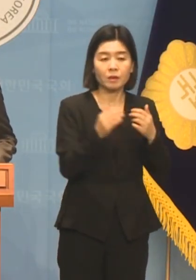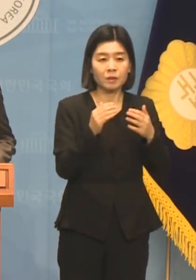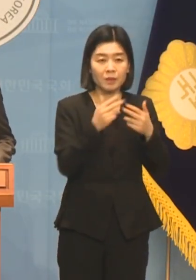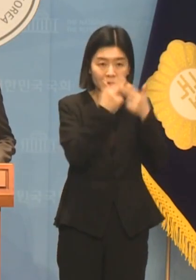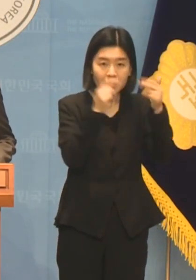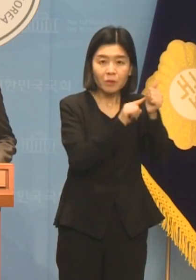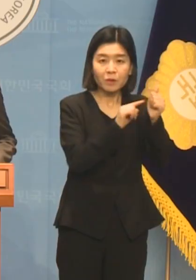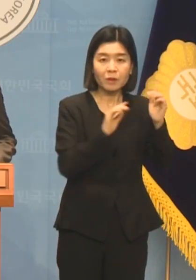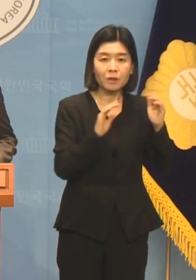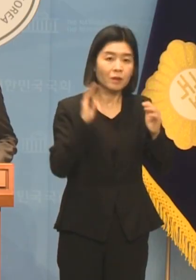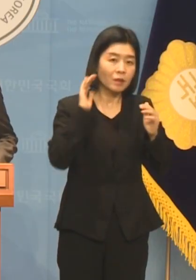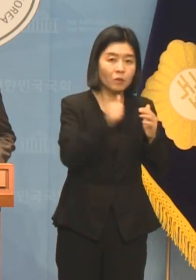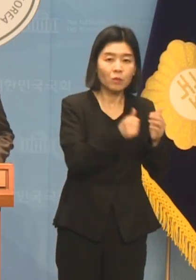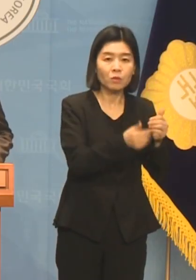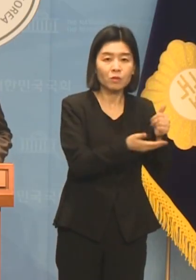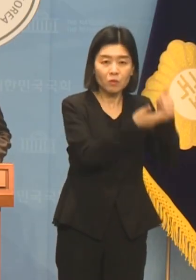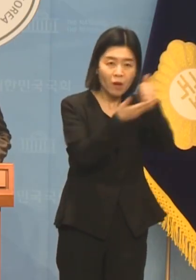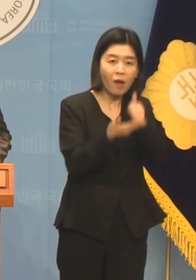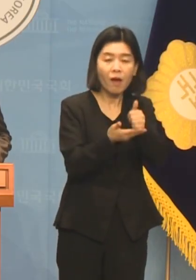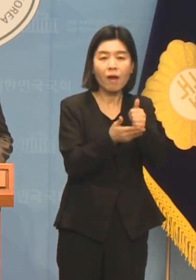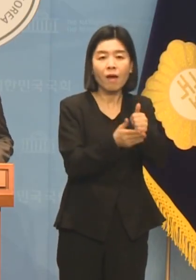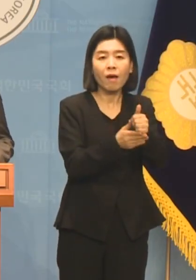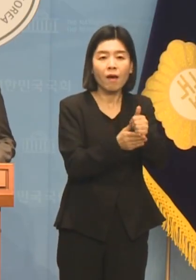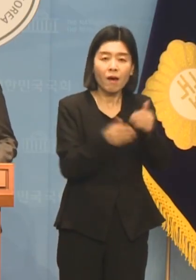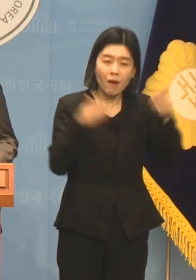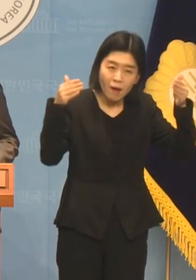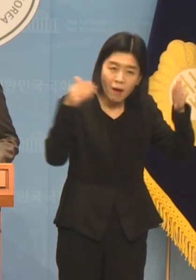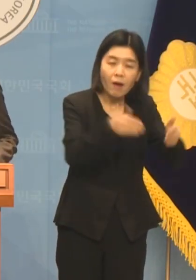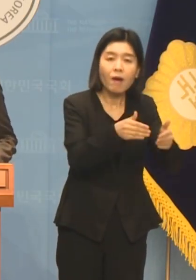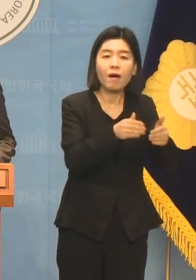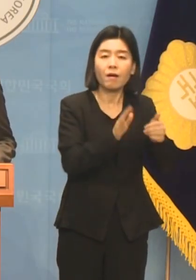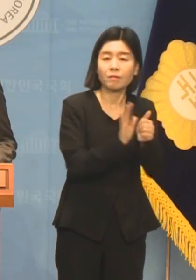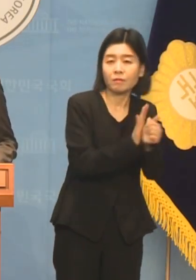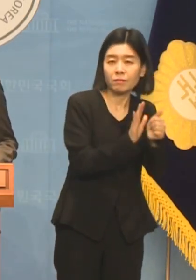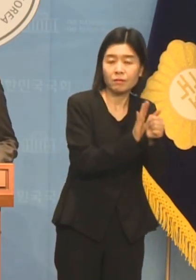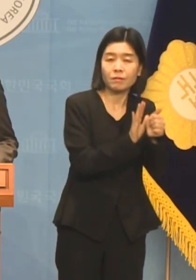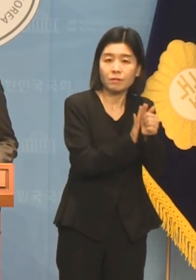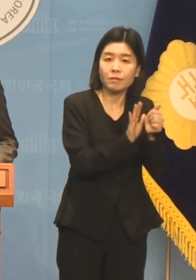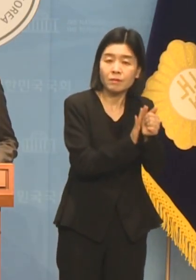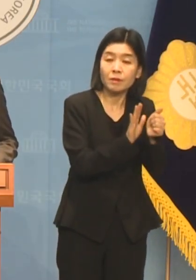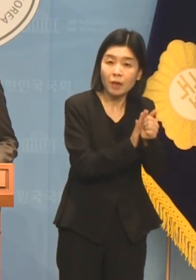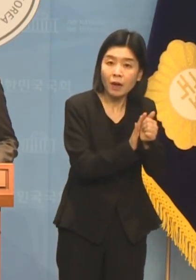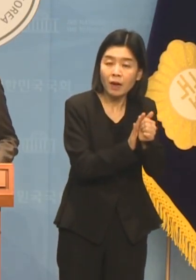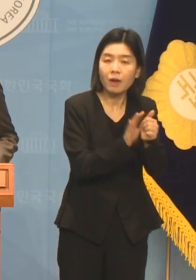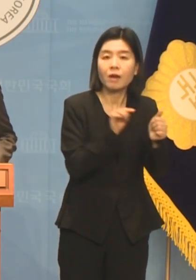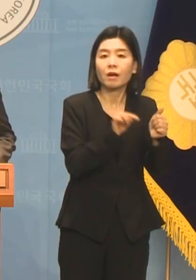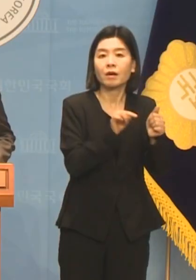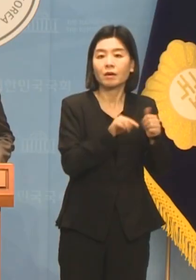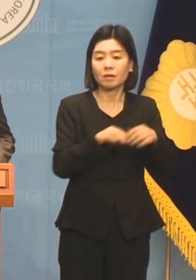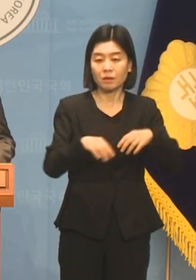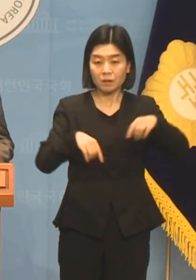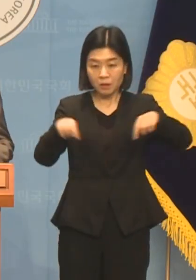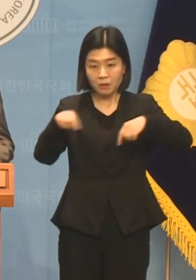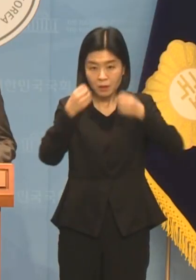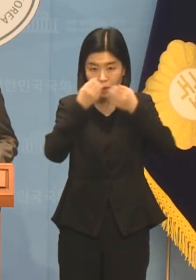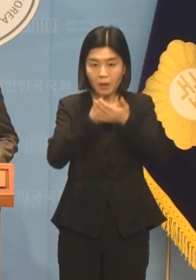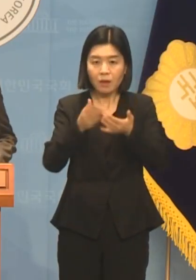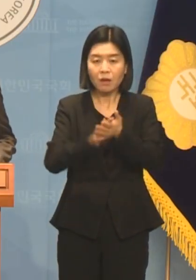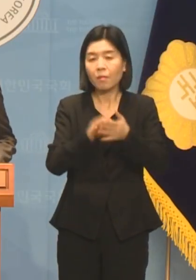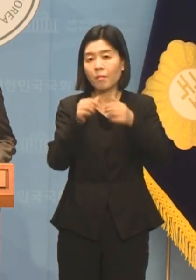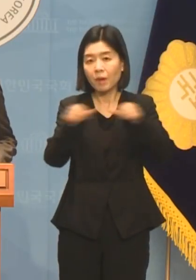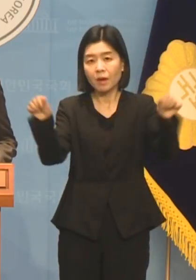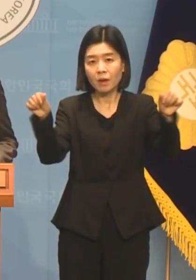대통령 만들기에 올인하는 그걸 위해서 정치계를 파괴하고 또